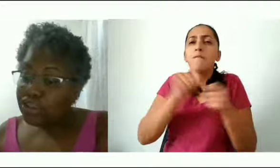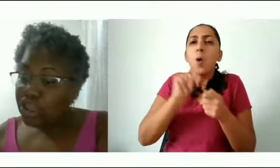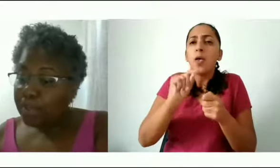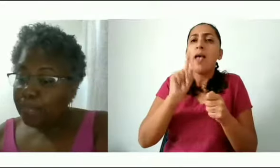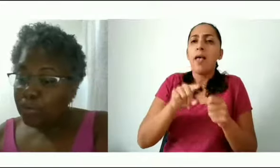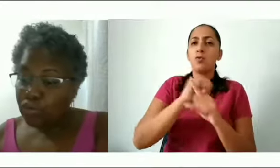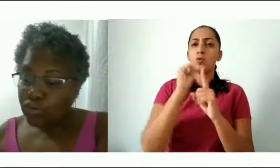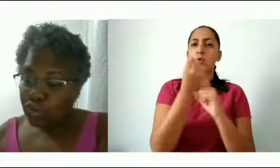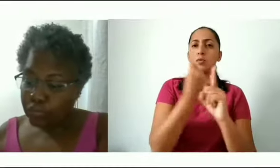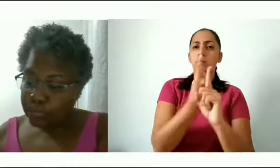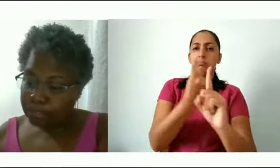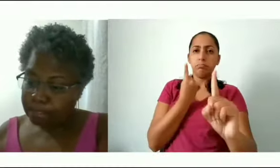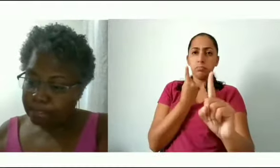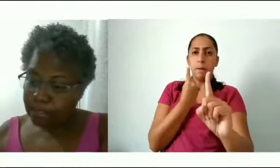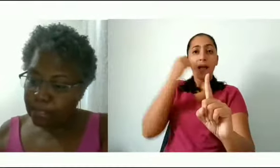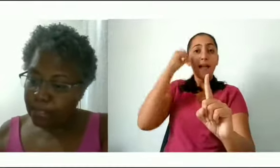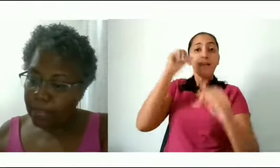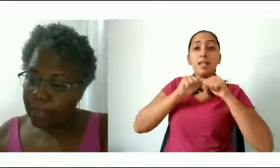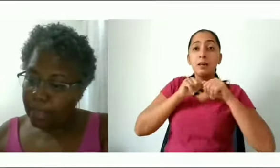eu deixei, por último,